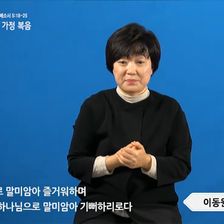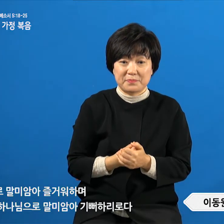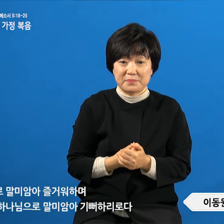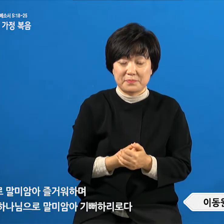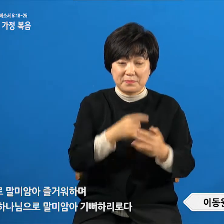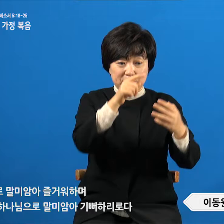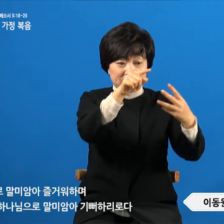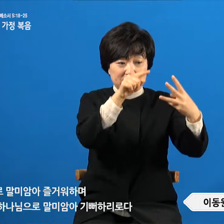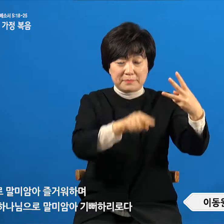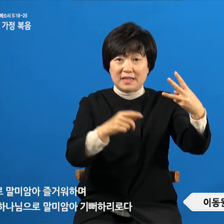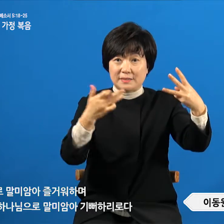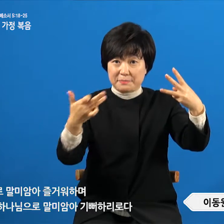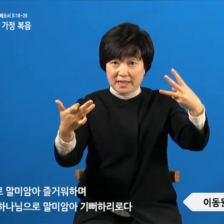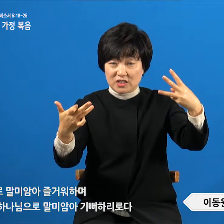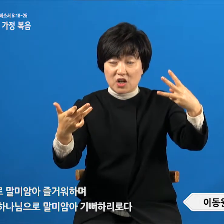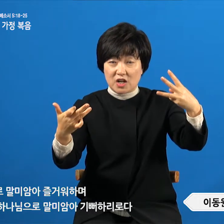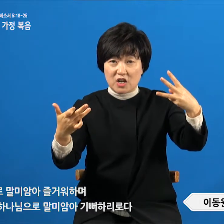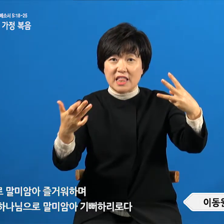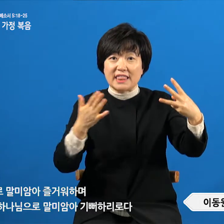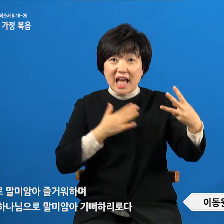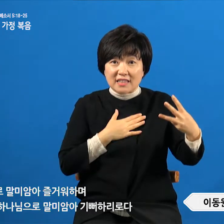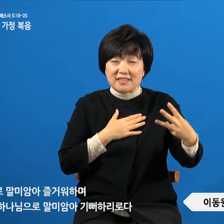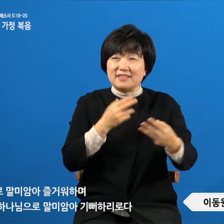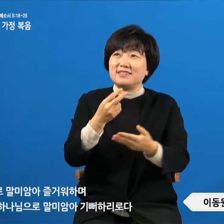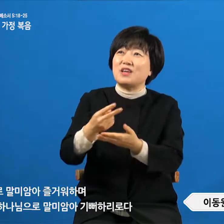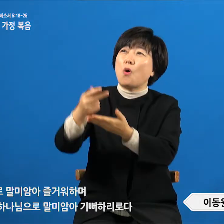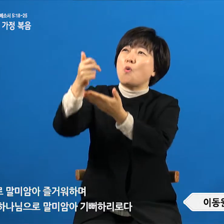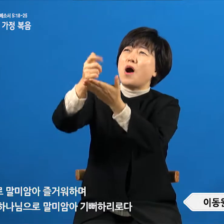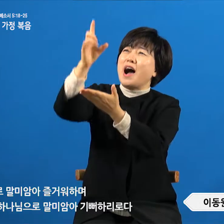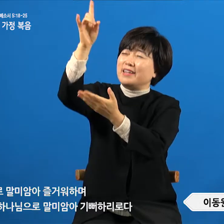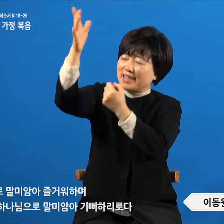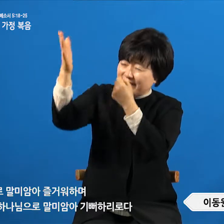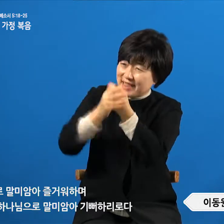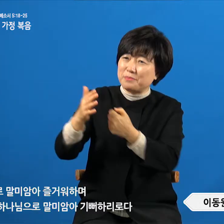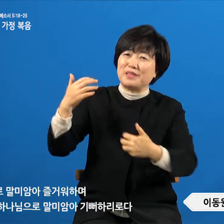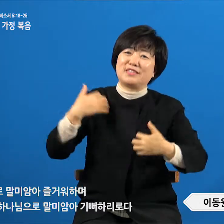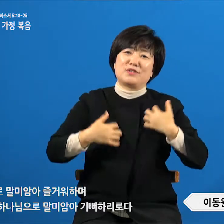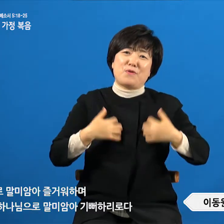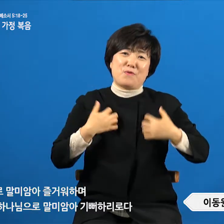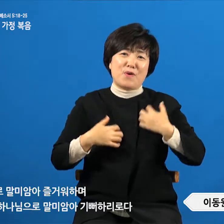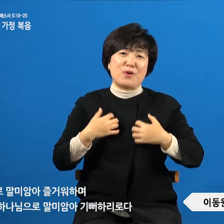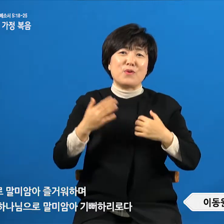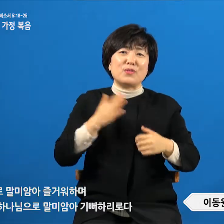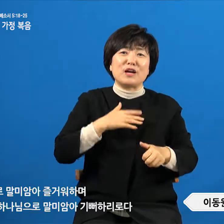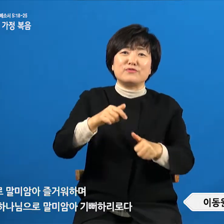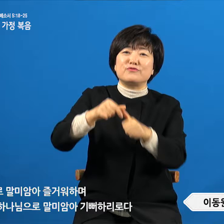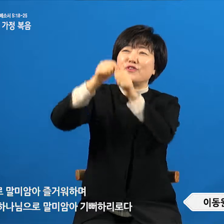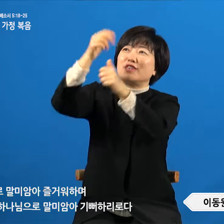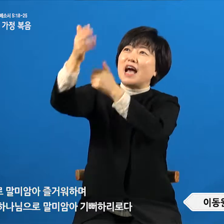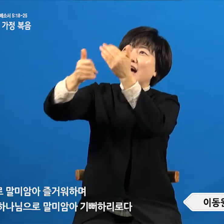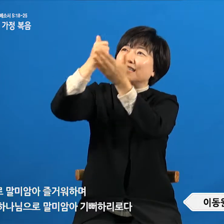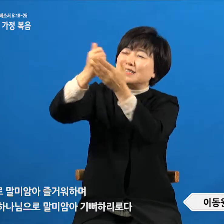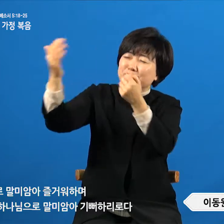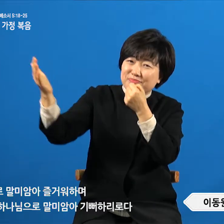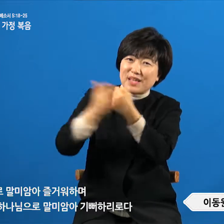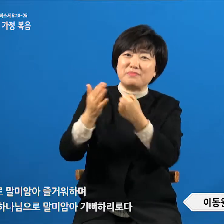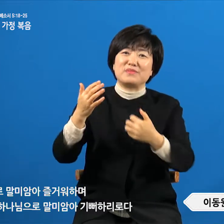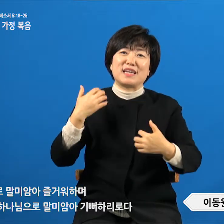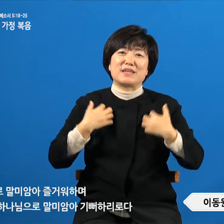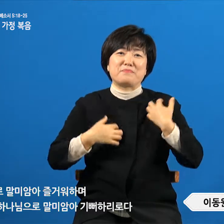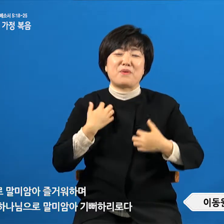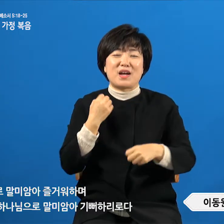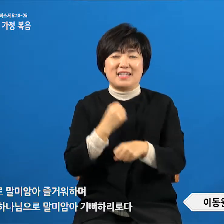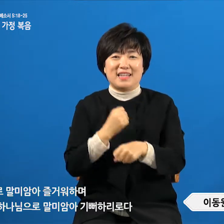같이 읽겠습니다. 하박국 3장 18절 시작. 나는 여호와로 말미암아 즐거워하며 나의 구원의 하나님으로